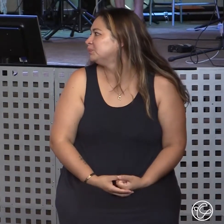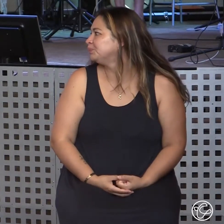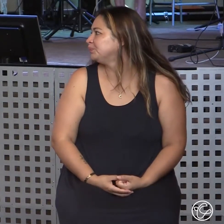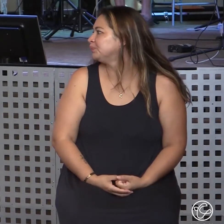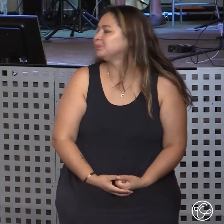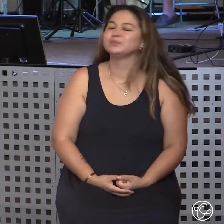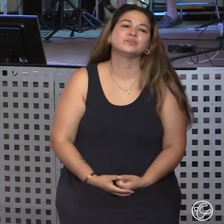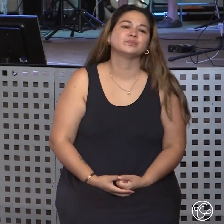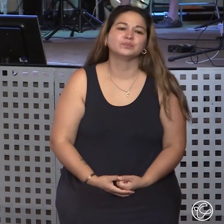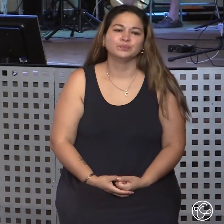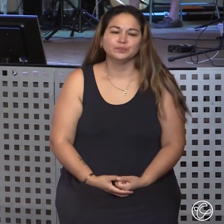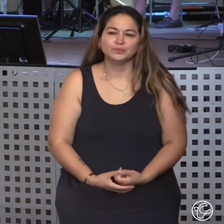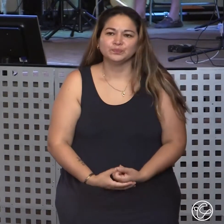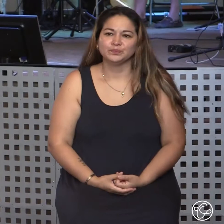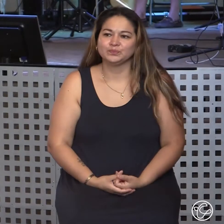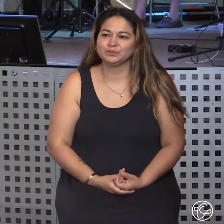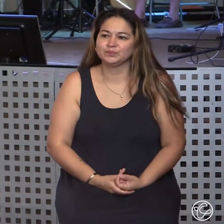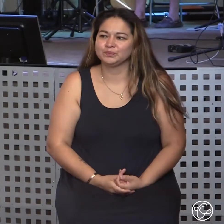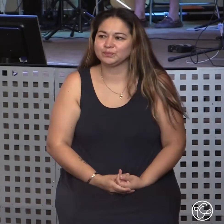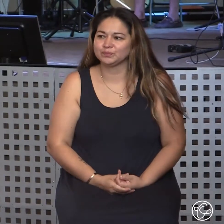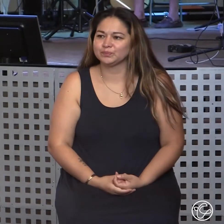estaba.